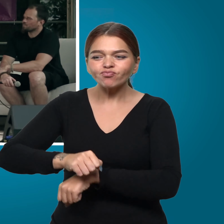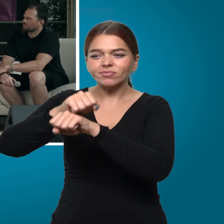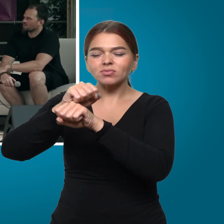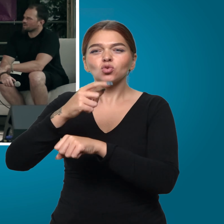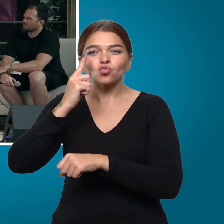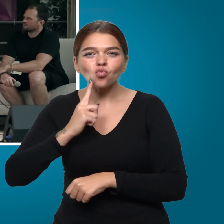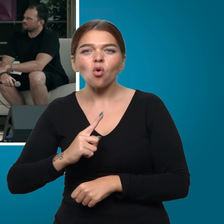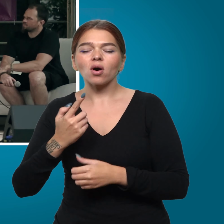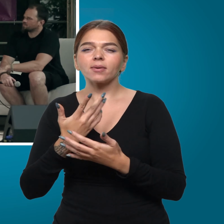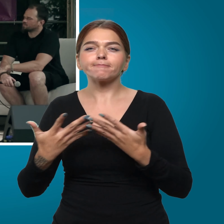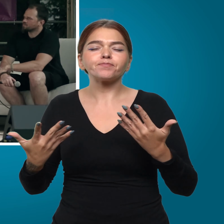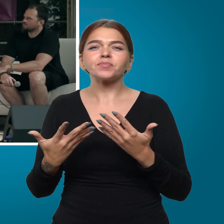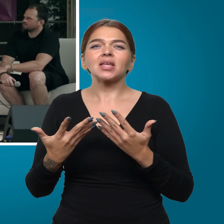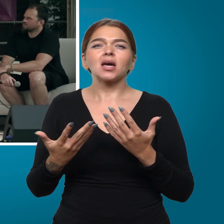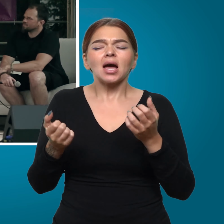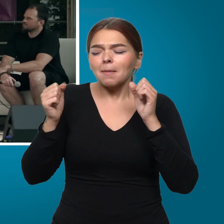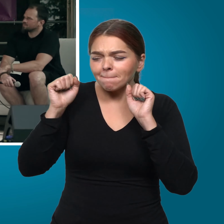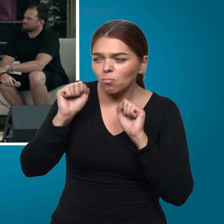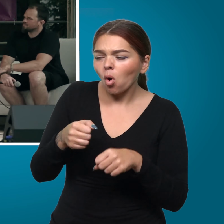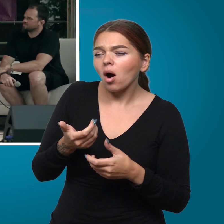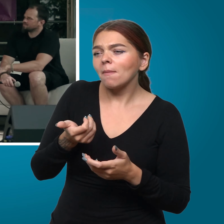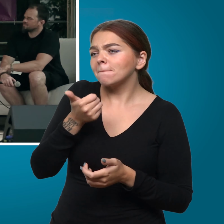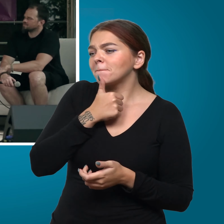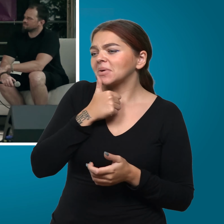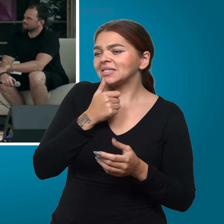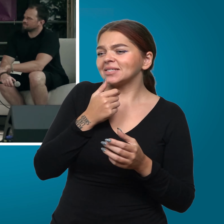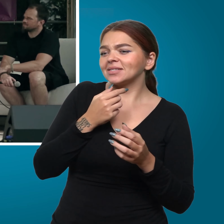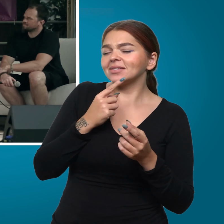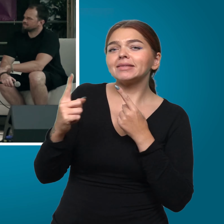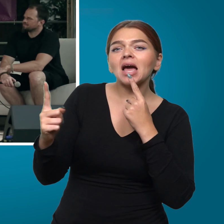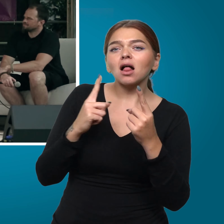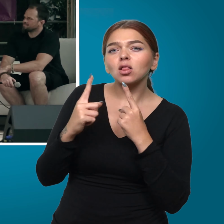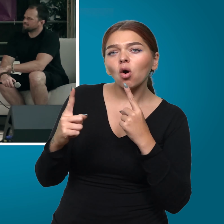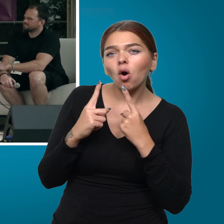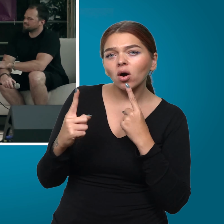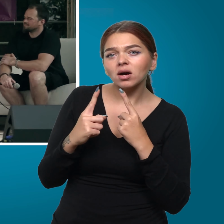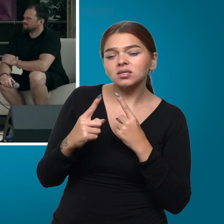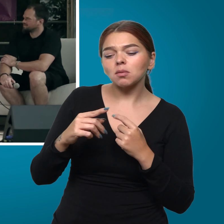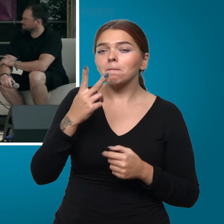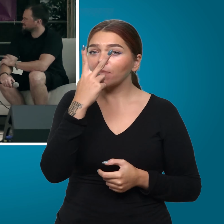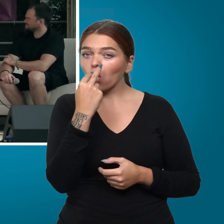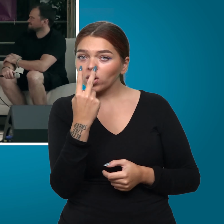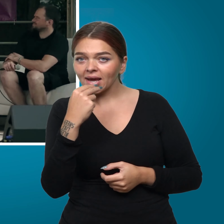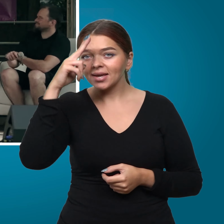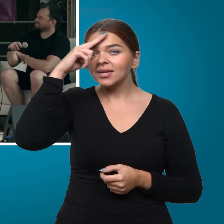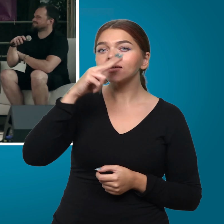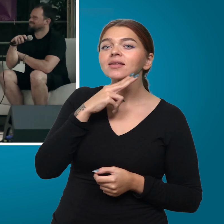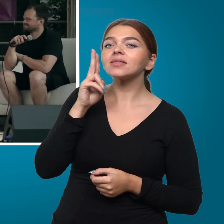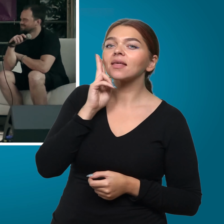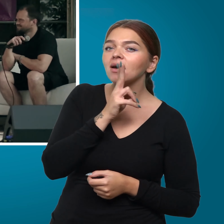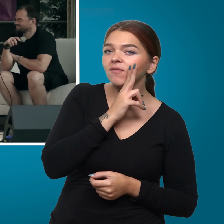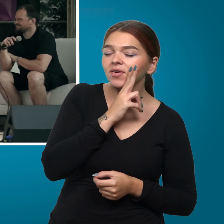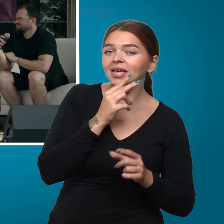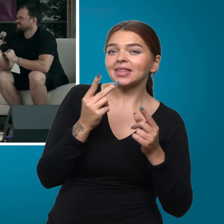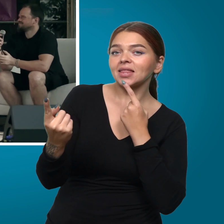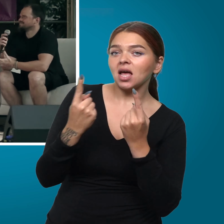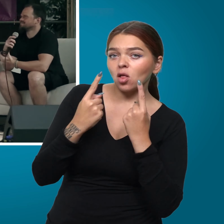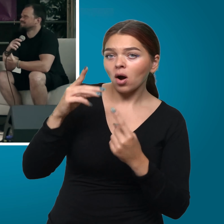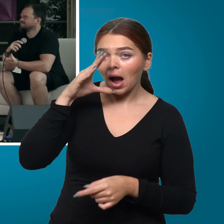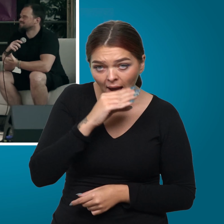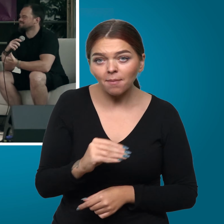jūsų įmanoma kažkoks tai tas dialogas tarp tėvų ir paauglių, ar čia jau praraja, kurią mes tiesiog,